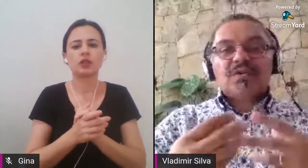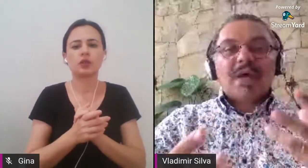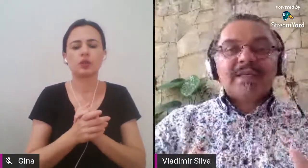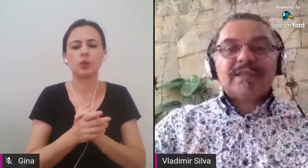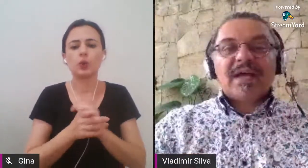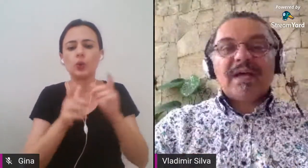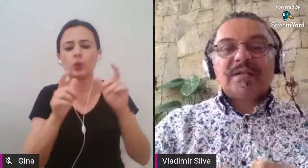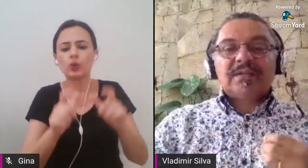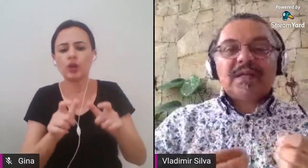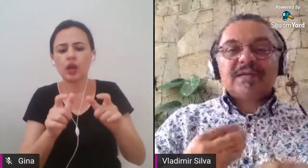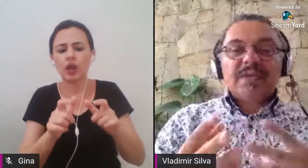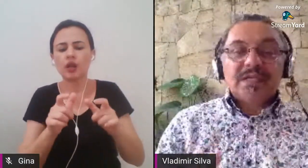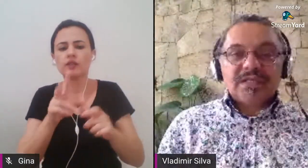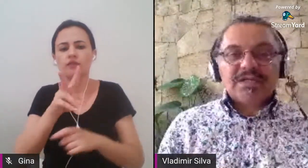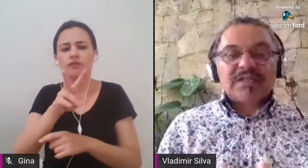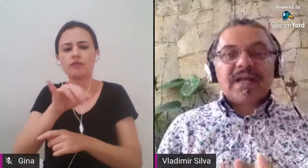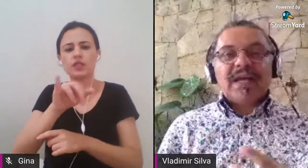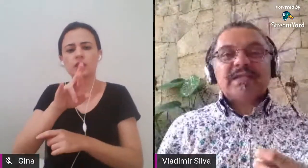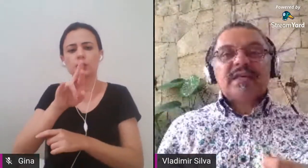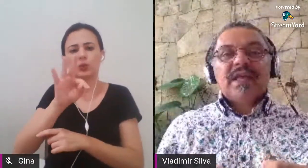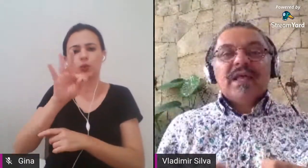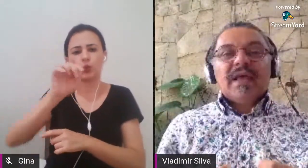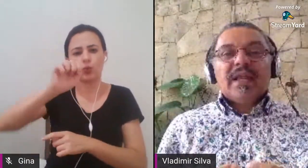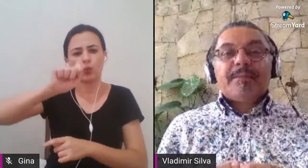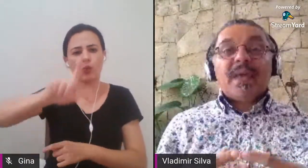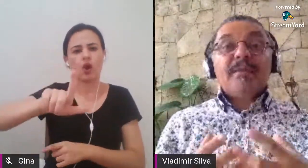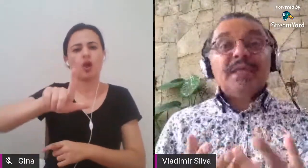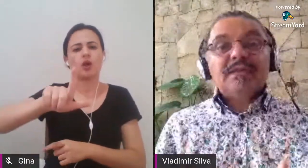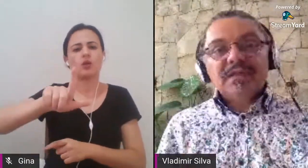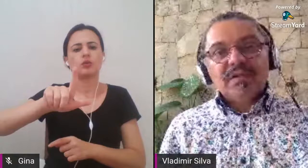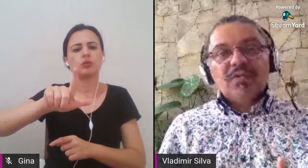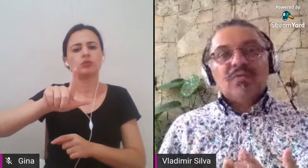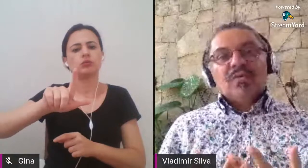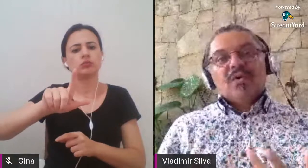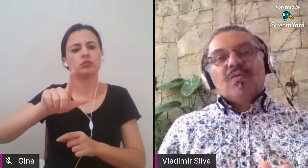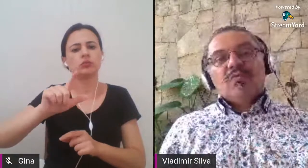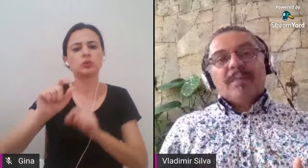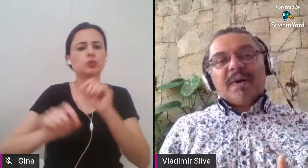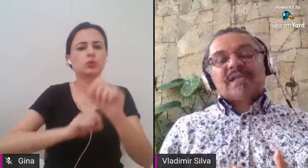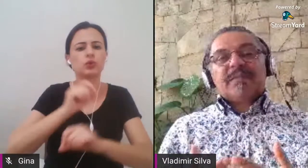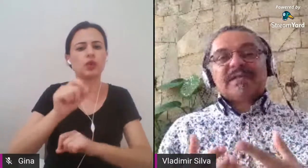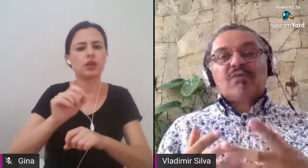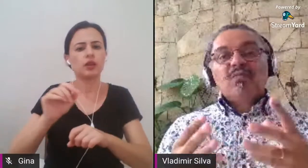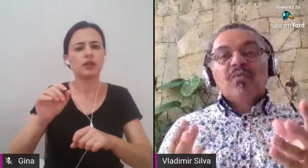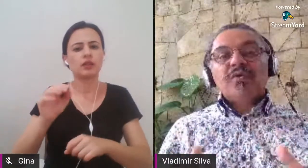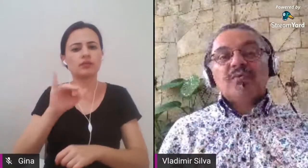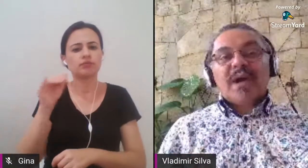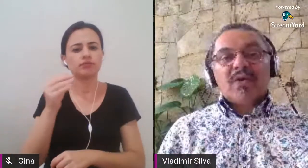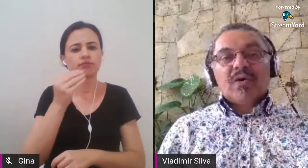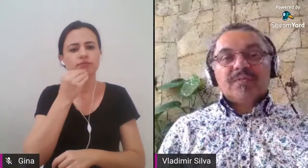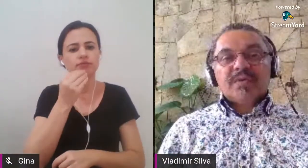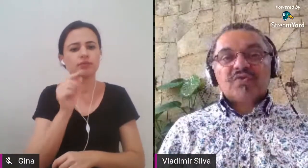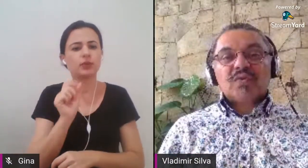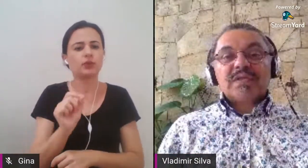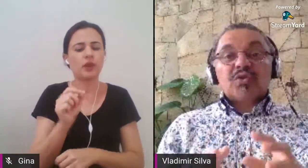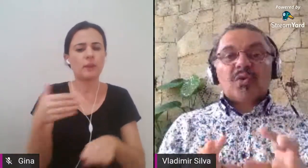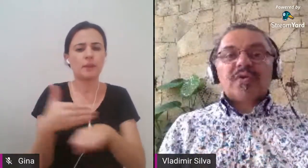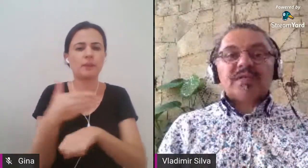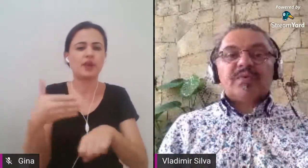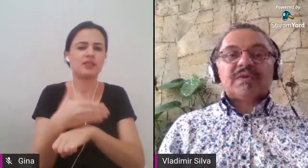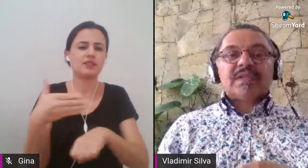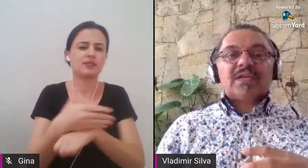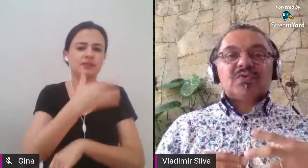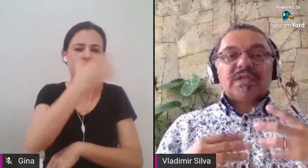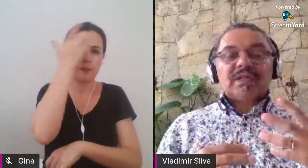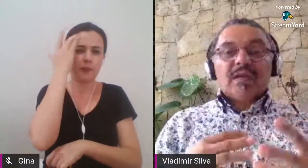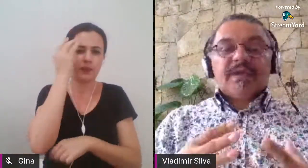da virtualidade, das mídias digitais, ela permitiu uma participação muito maior de pessoas. E todo